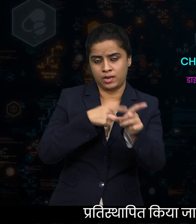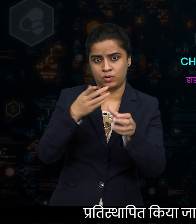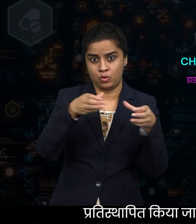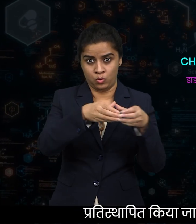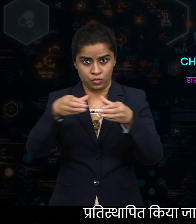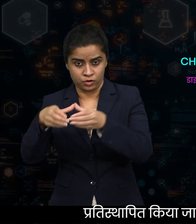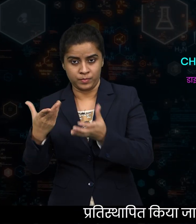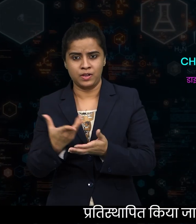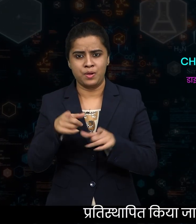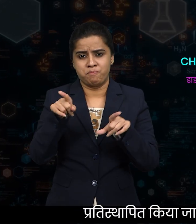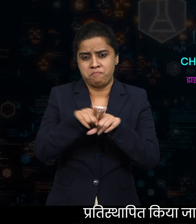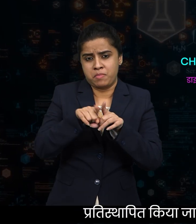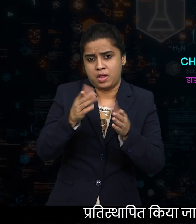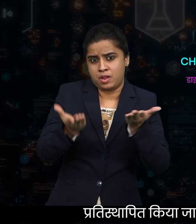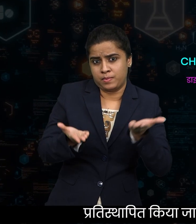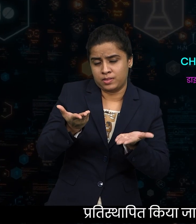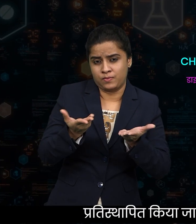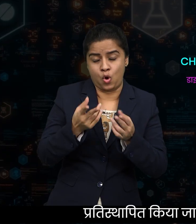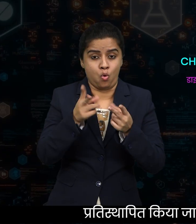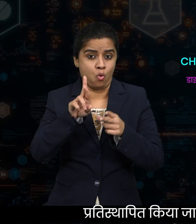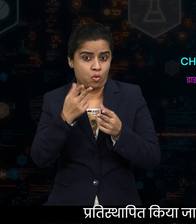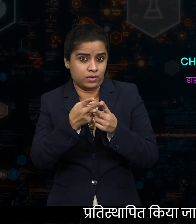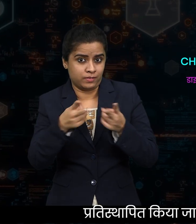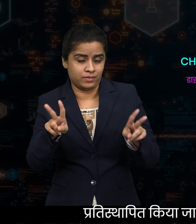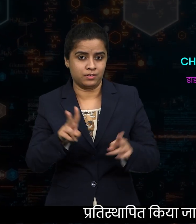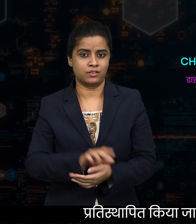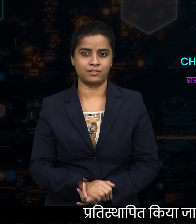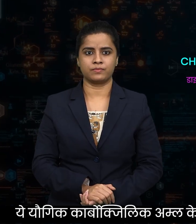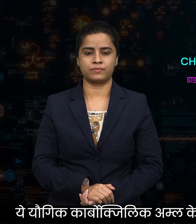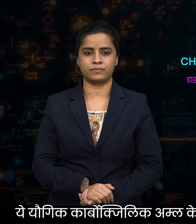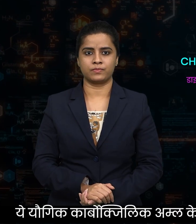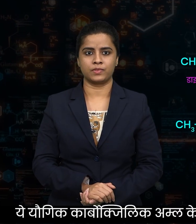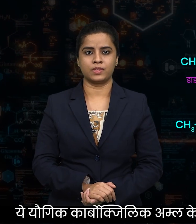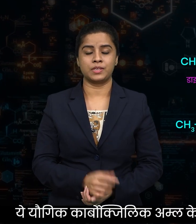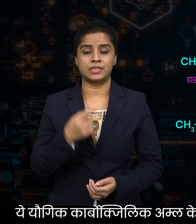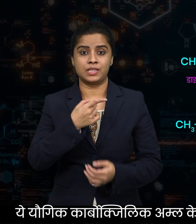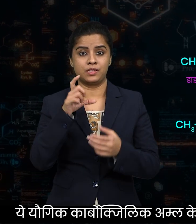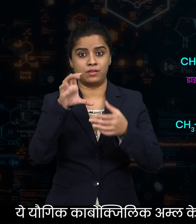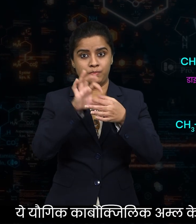है, जो समान या भिन्न हो सकता है। ये यौगिक